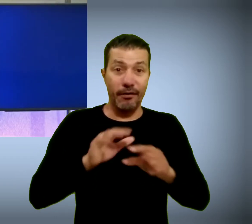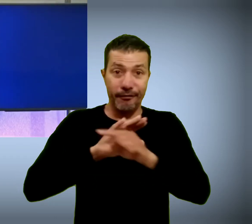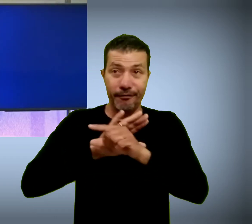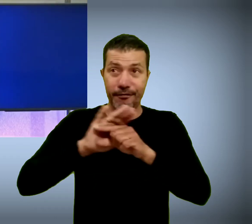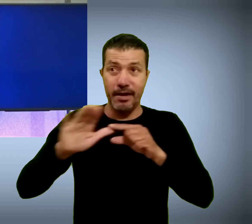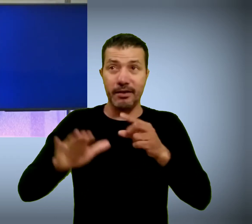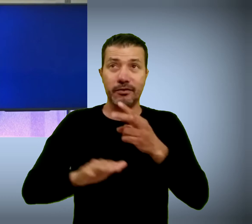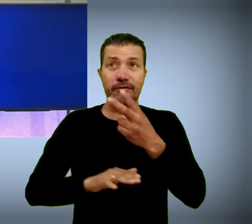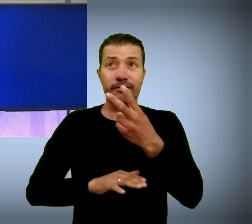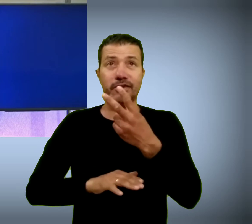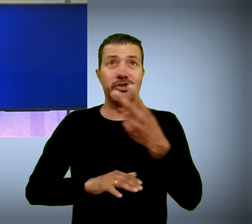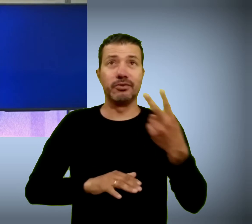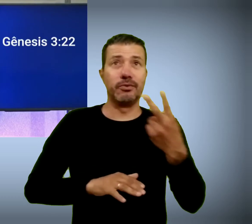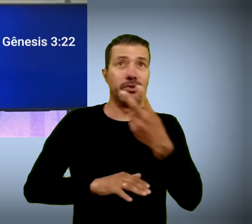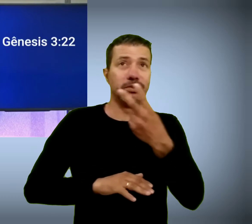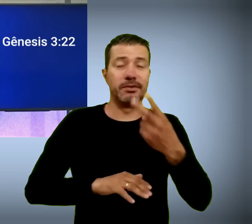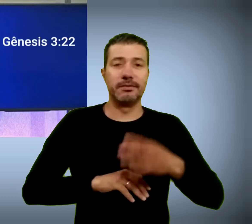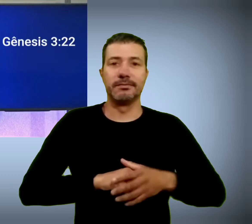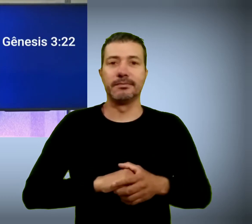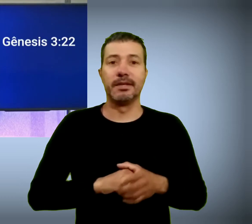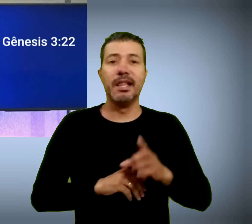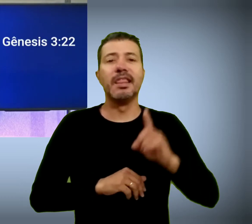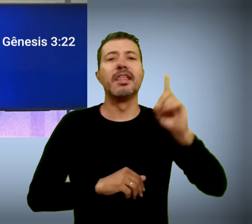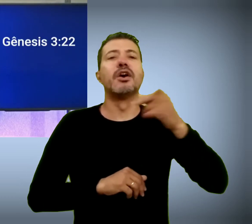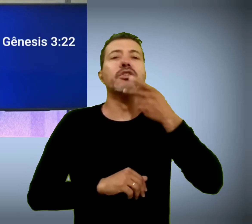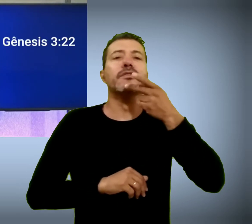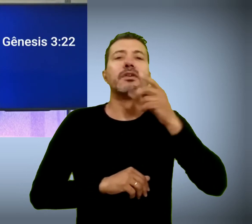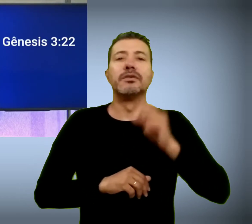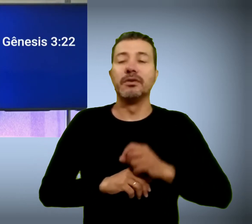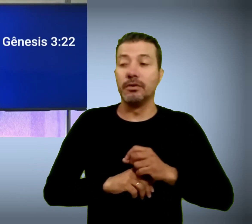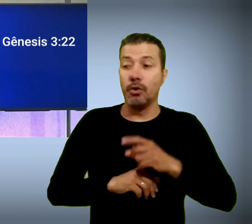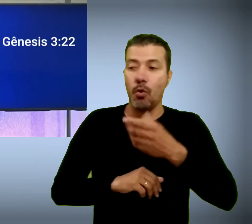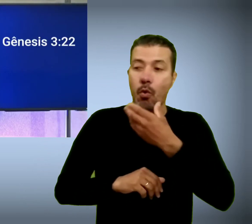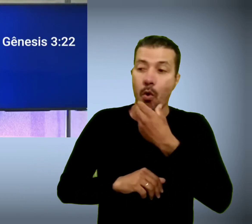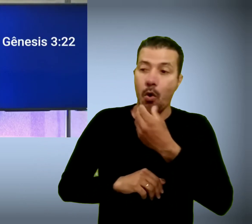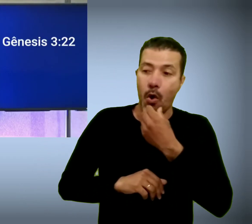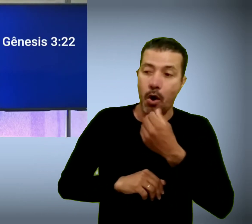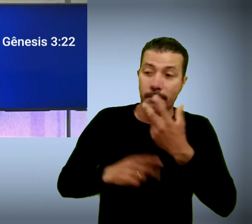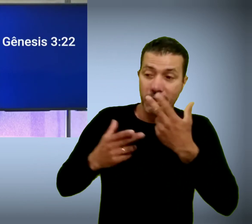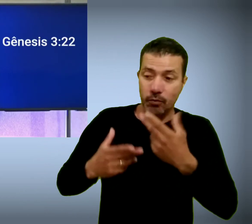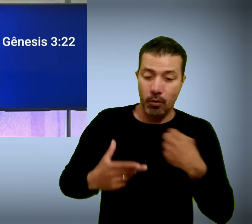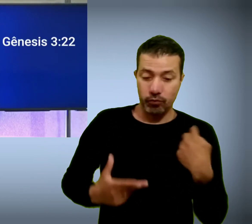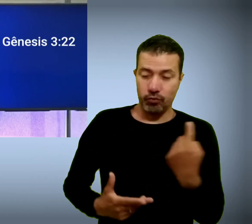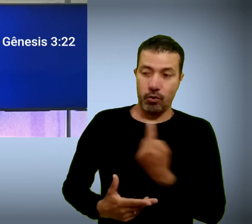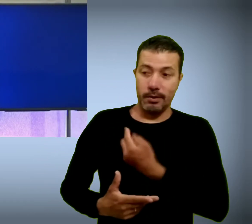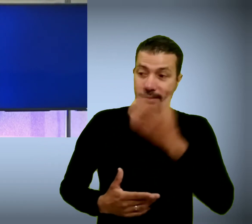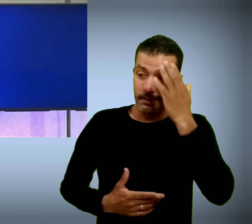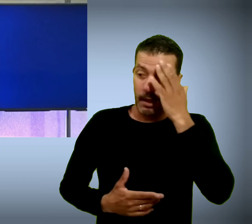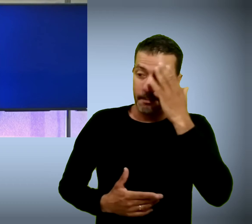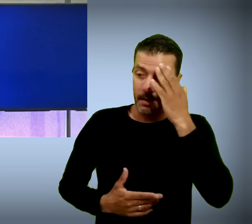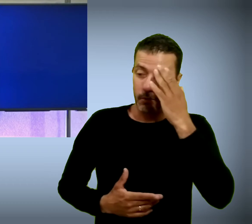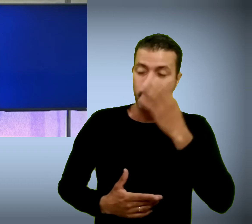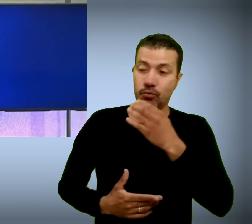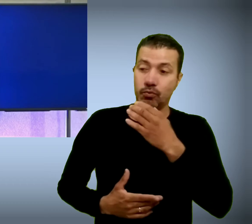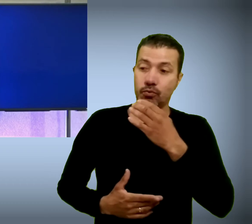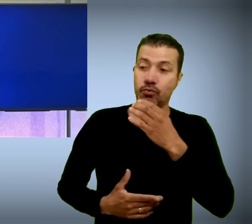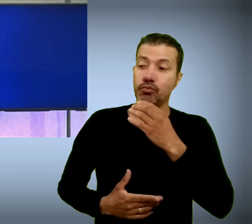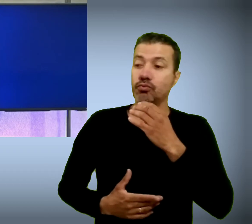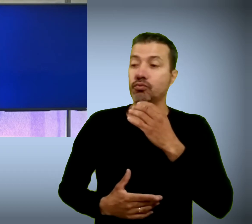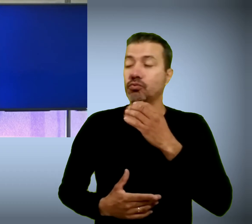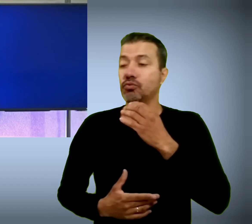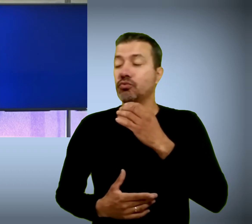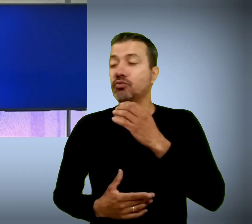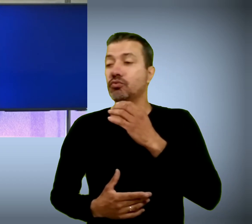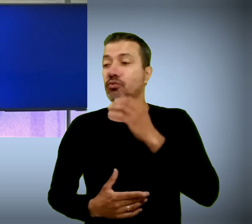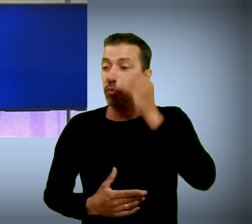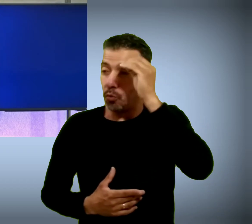Verso 22. Então disse o Senhor Deus: eis que o homem é como um de nós, sabendo o bem e o mal. Ora,